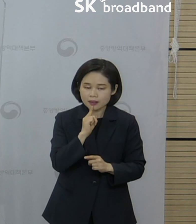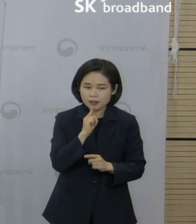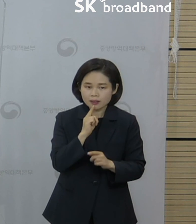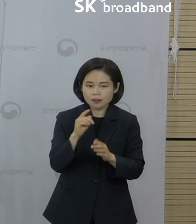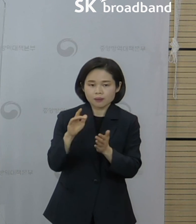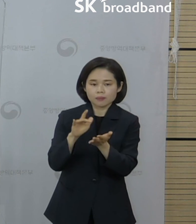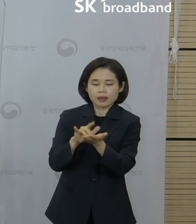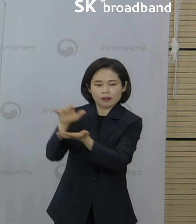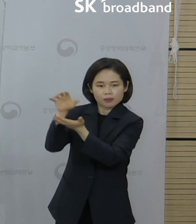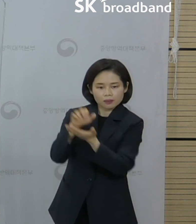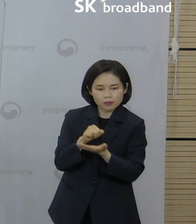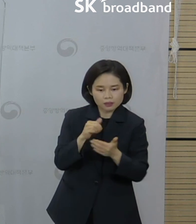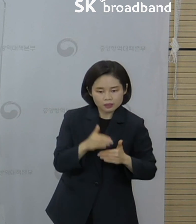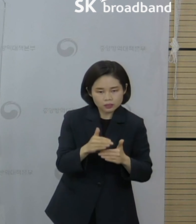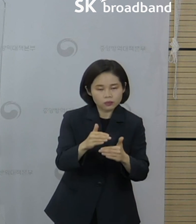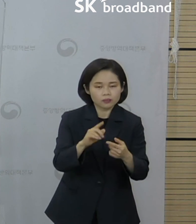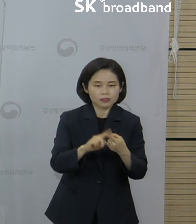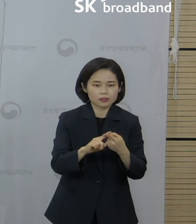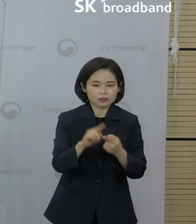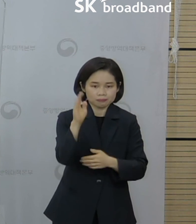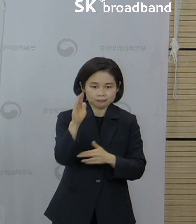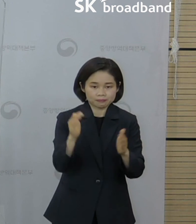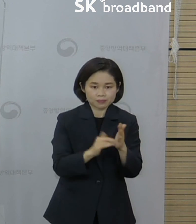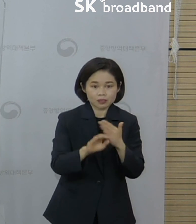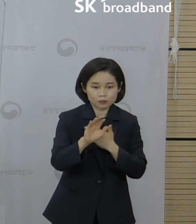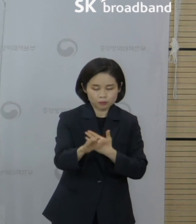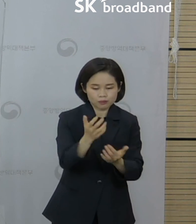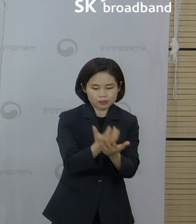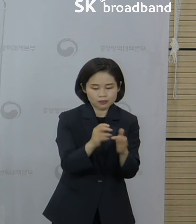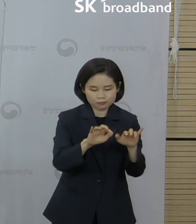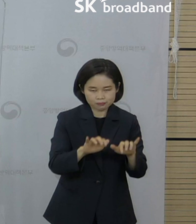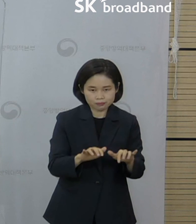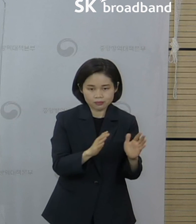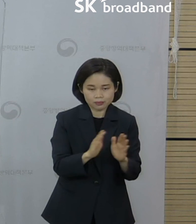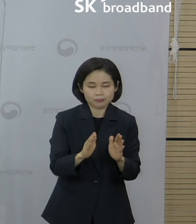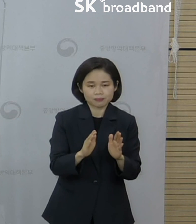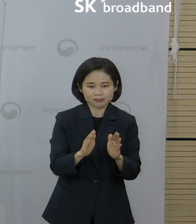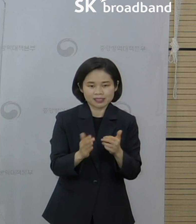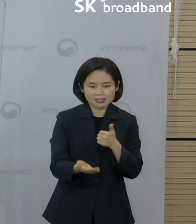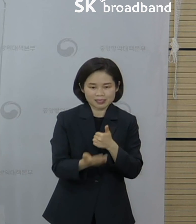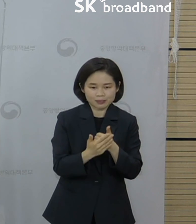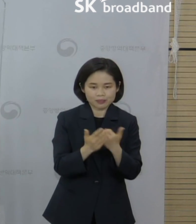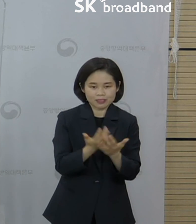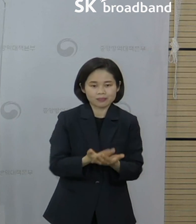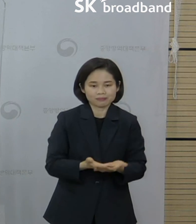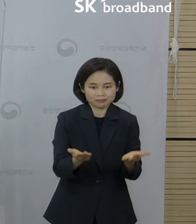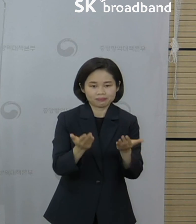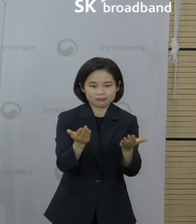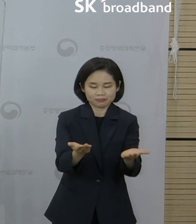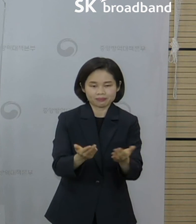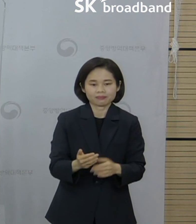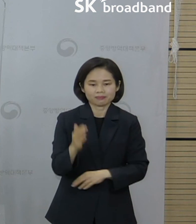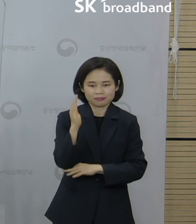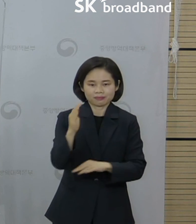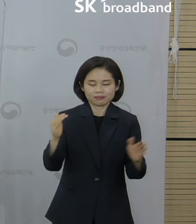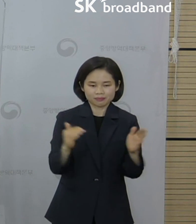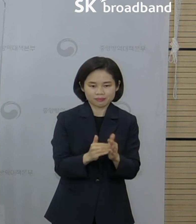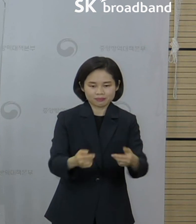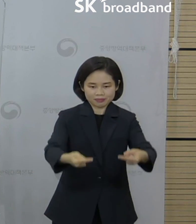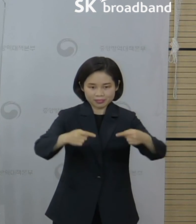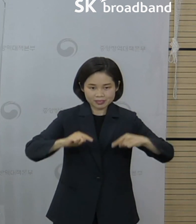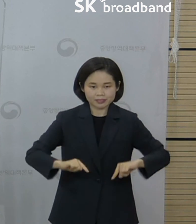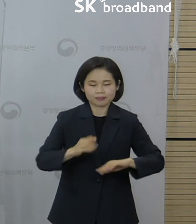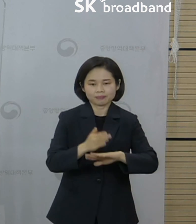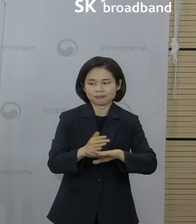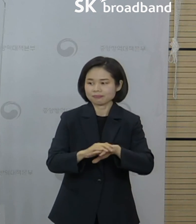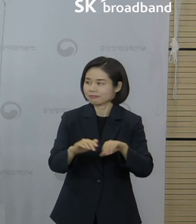브리핑 이후에 정리해서 다시 보도 참고 자료를 한번 보내드리겠습니다. 이상으로 정례 브리핑 마치겠습니다. 참여해 주셔서